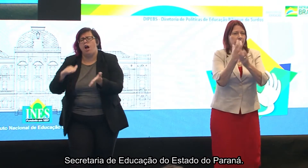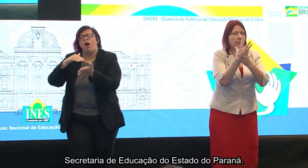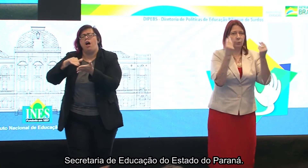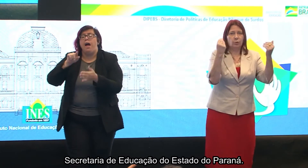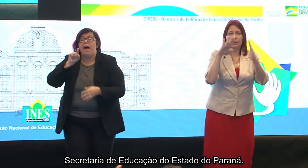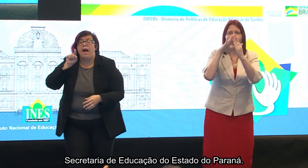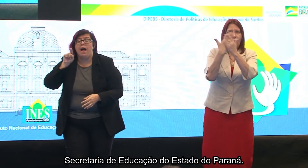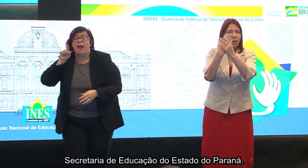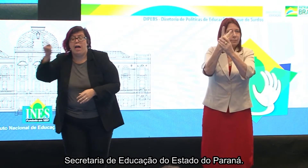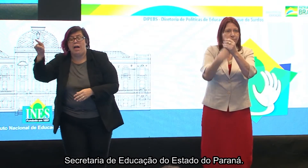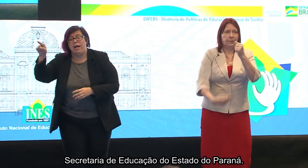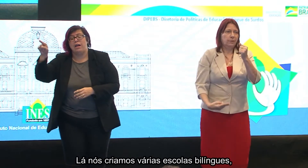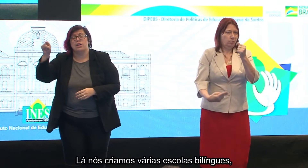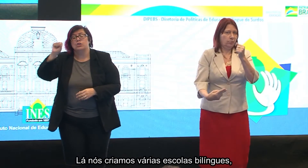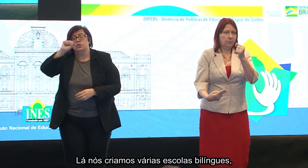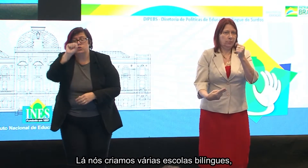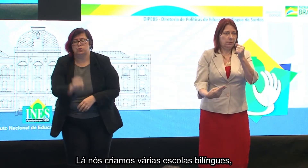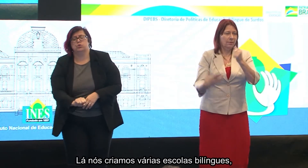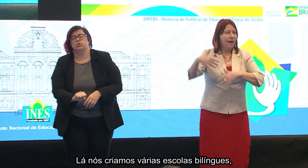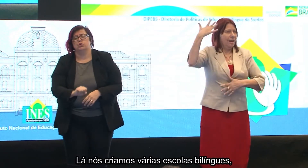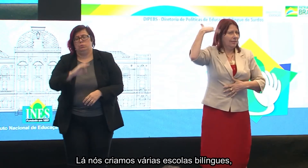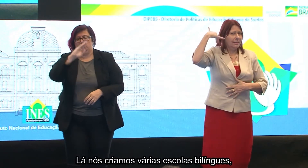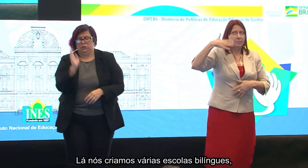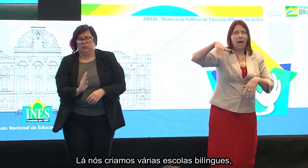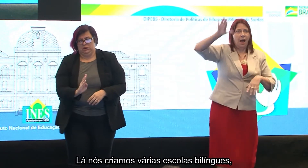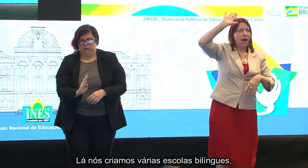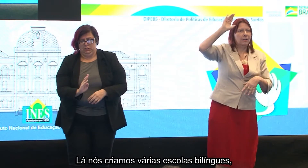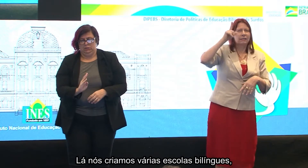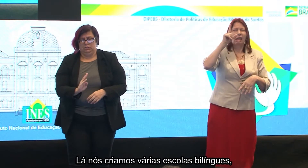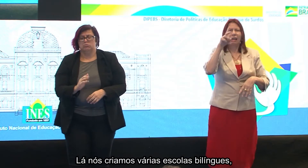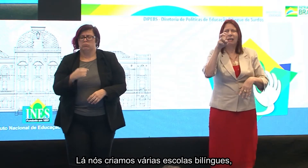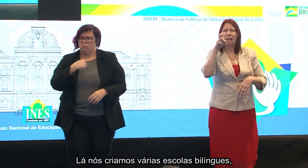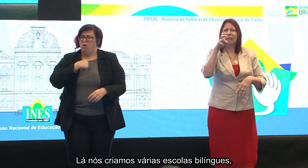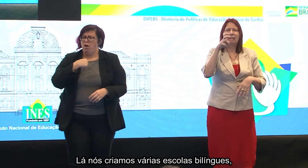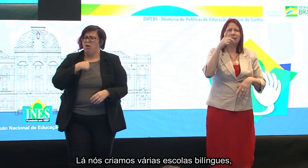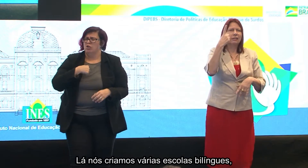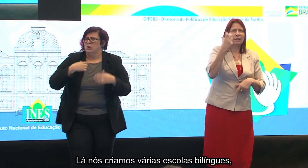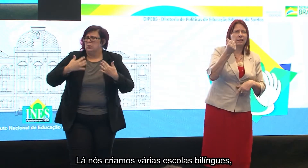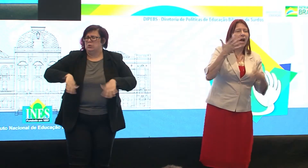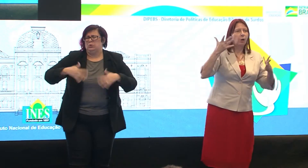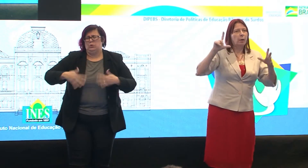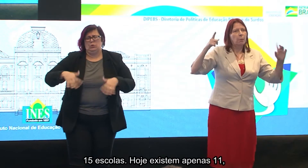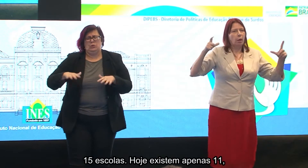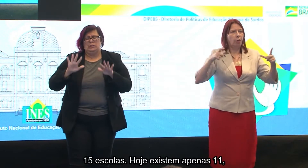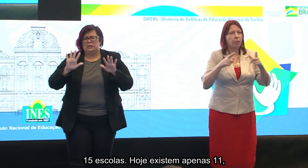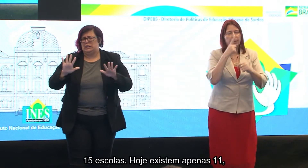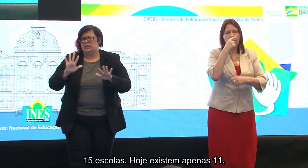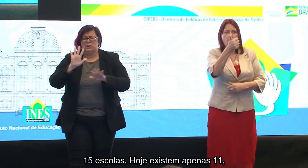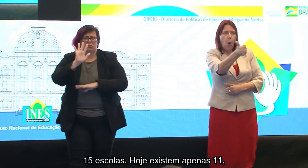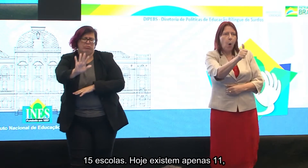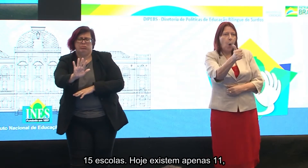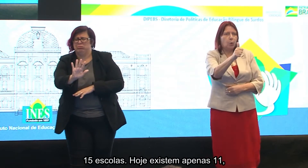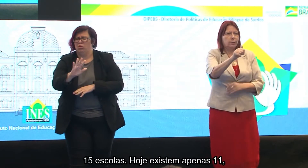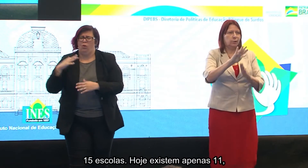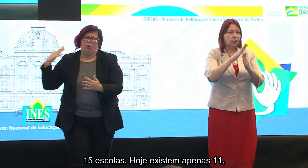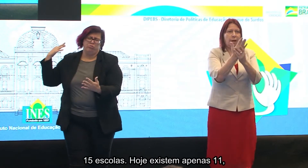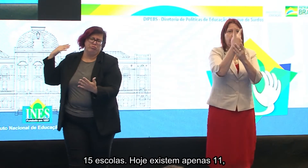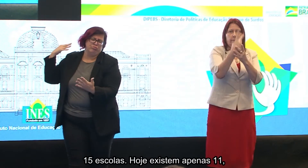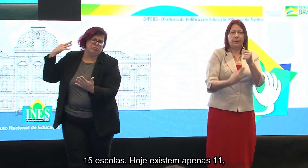do estado do Paraná. E lá nós criamos várias escolas bilíngues, 15 escolas. Hoje